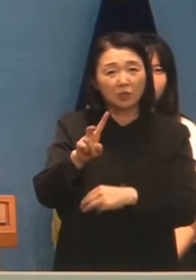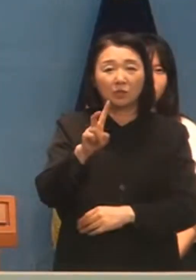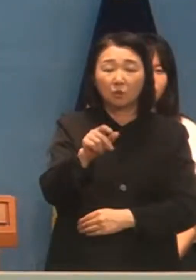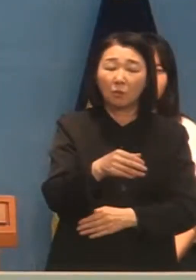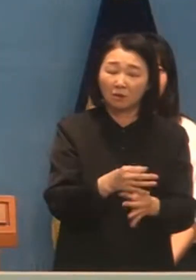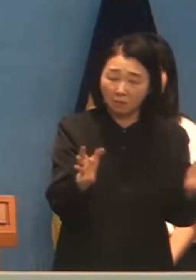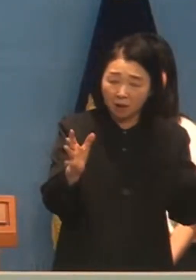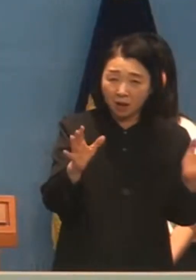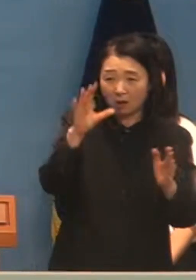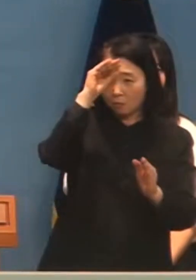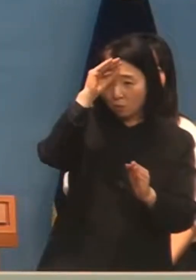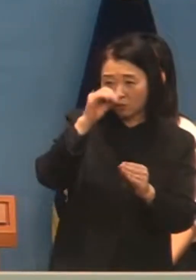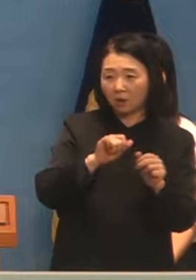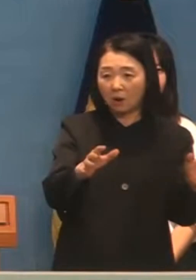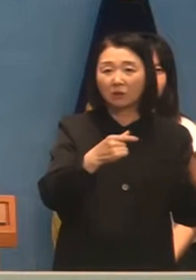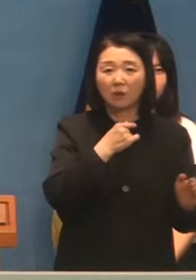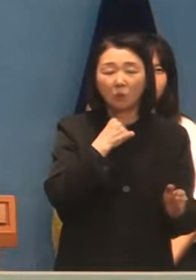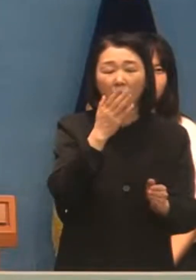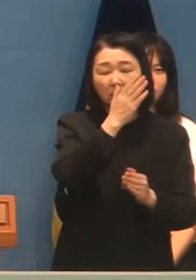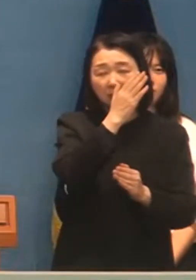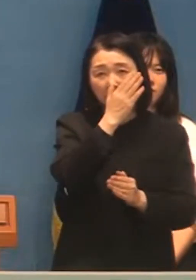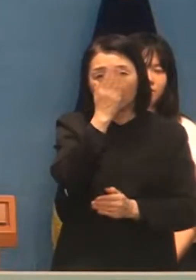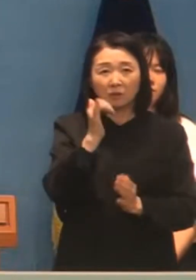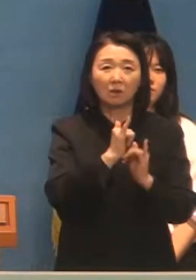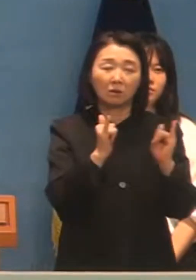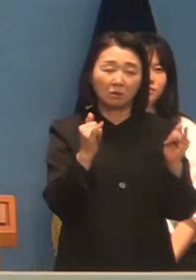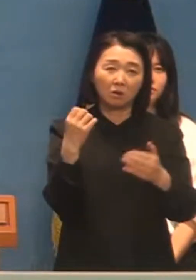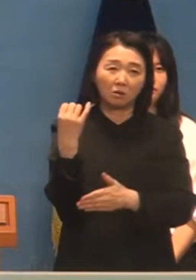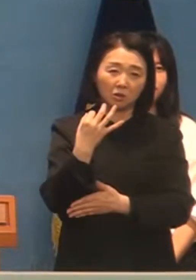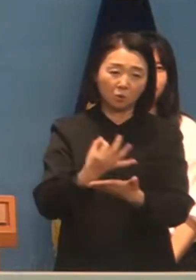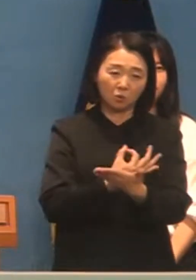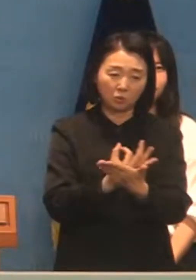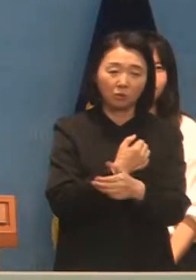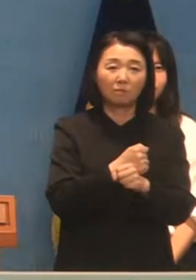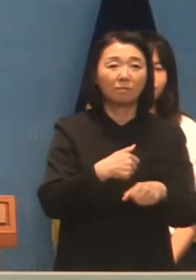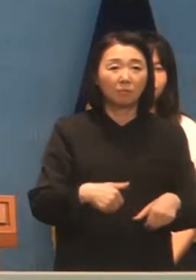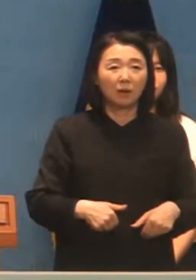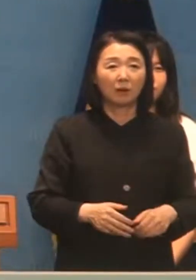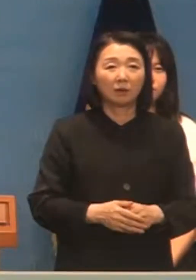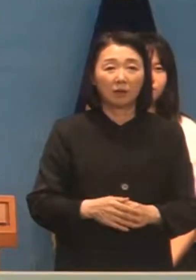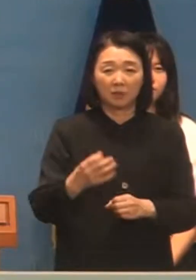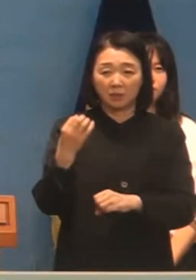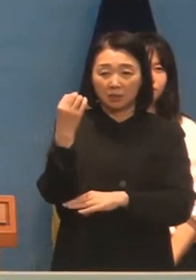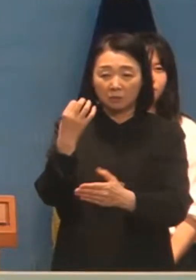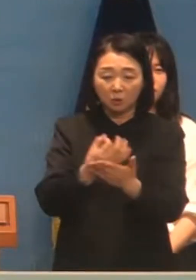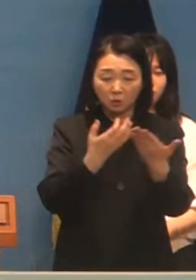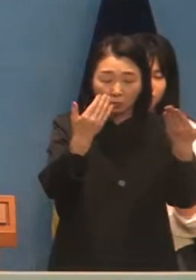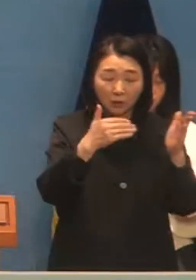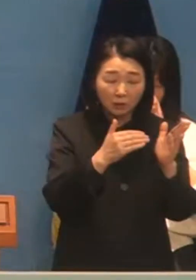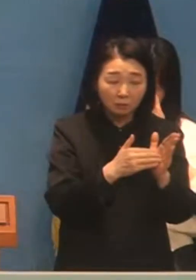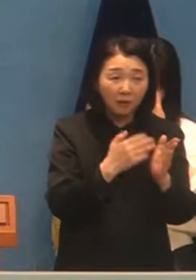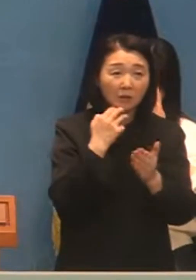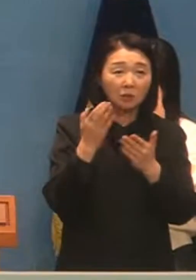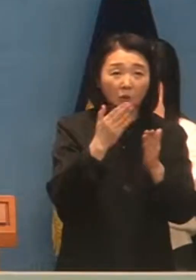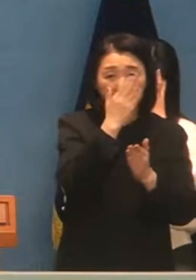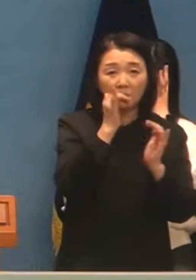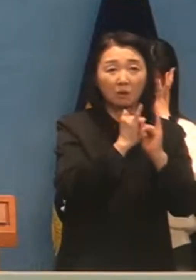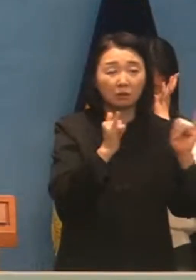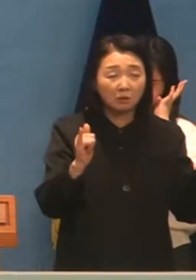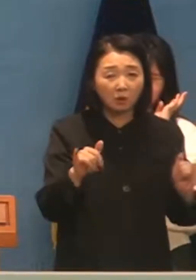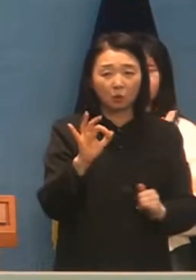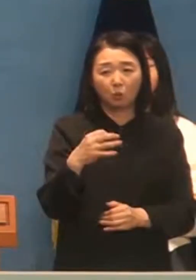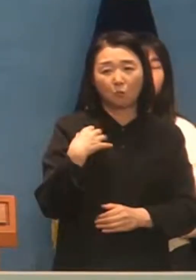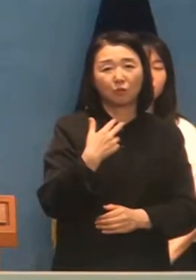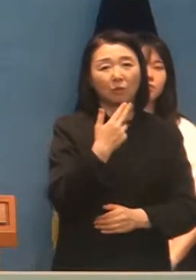모델을 확대해 청년 기본소득 도입 로드맵을 구축해야 합니다. 기본소득을 받은 경기도 청년들은 금전